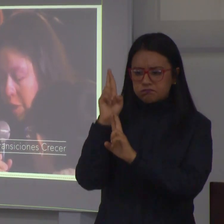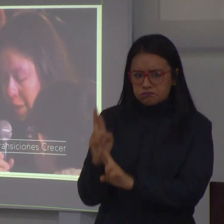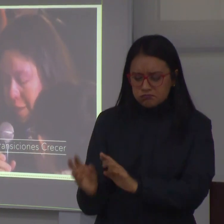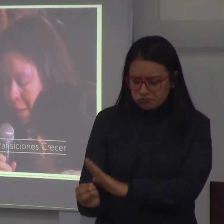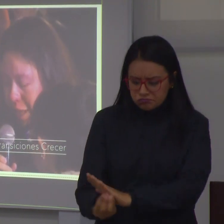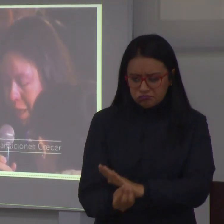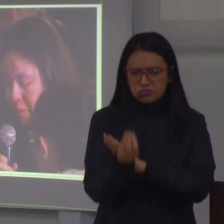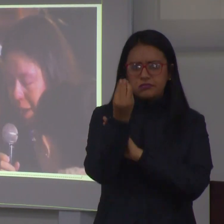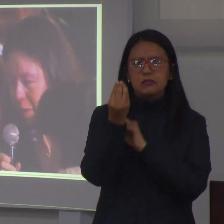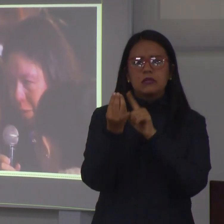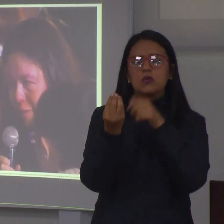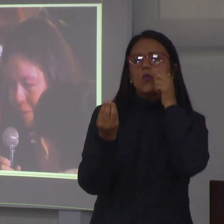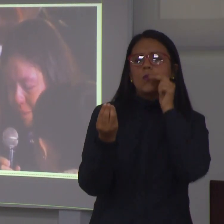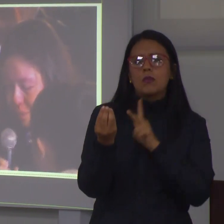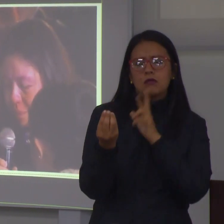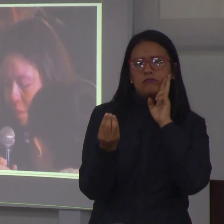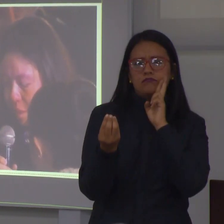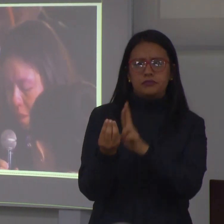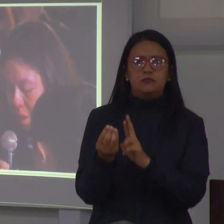como esencia del humano.